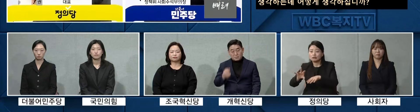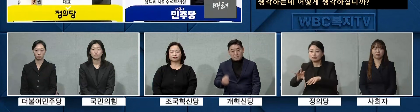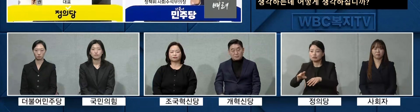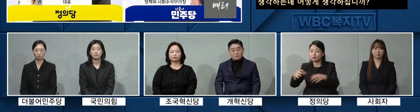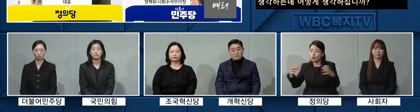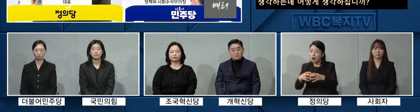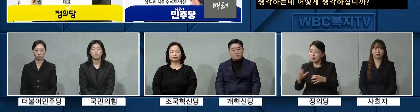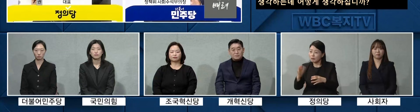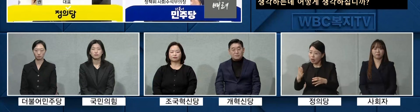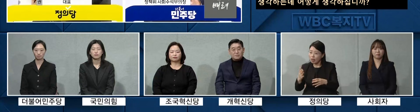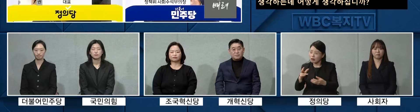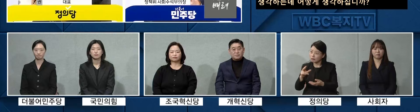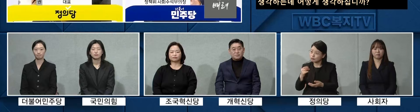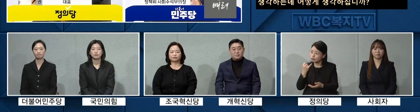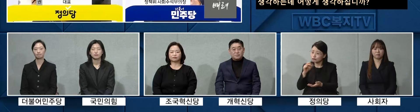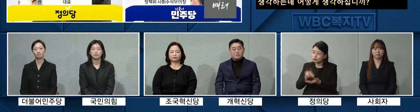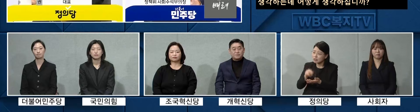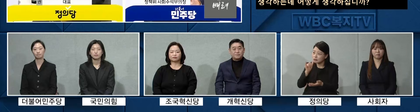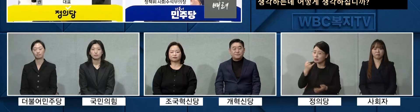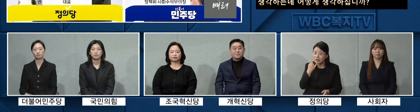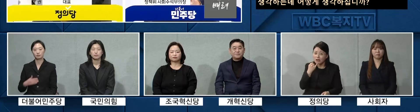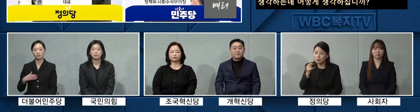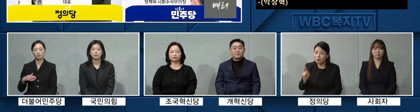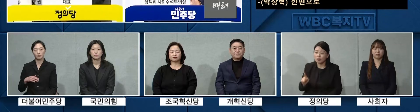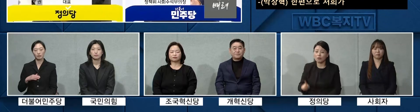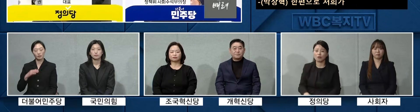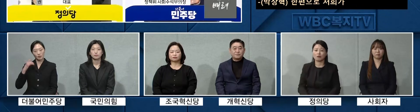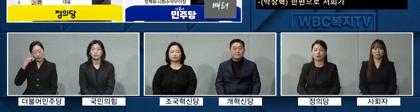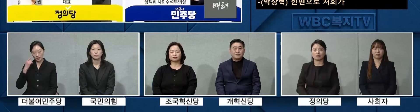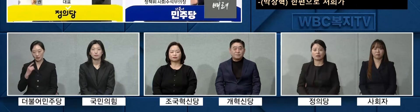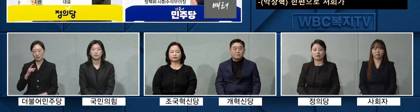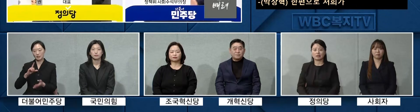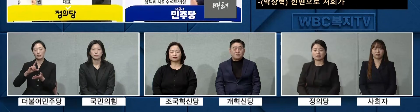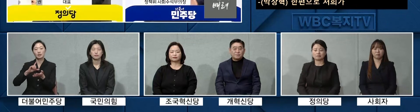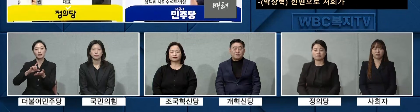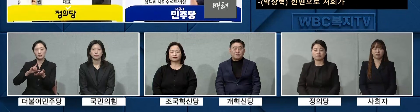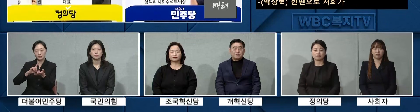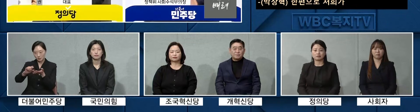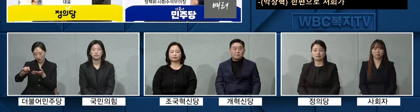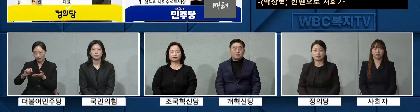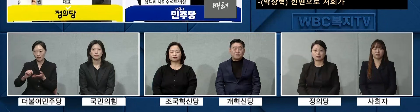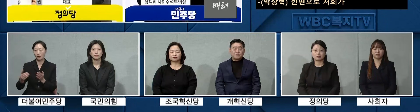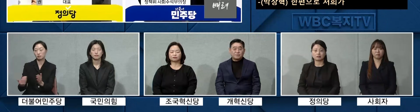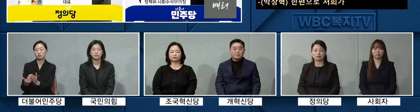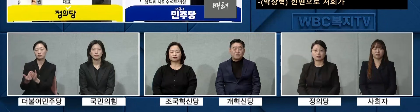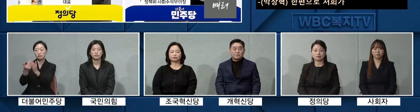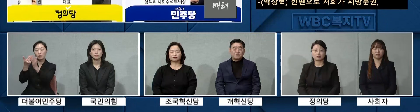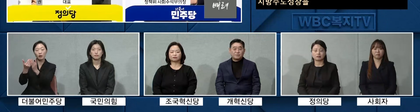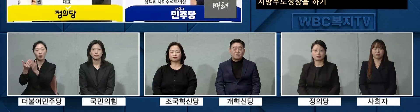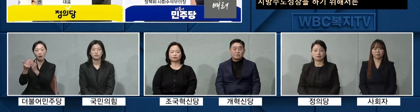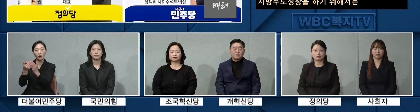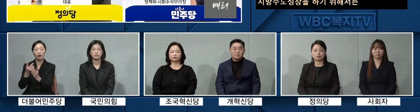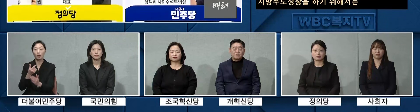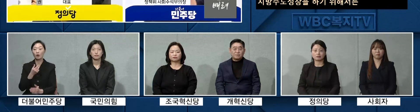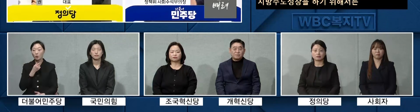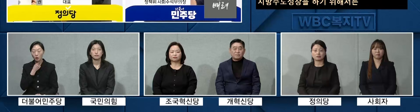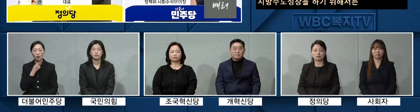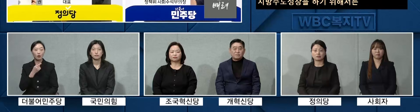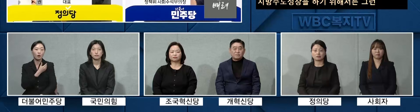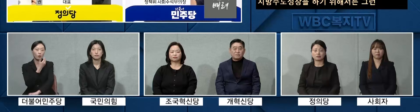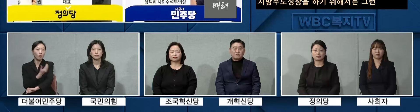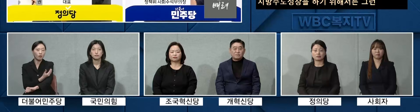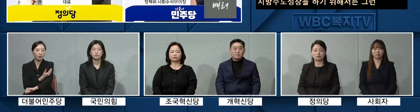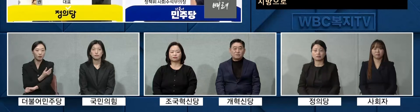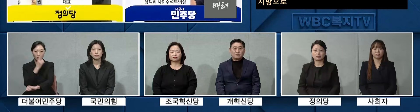예. 한편으로 저희들이 지방 분권, 지방주도 성장을 하기 위해서는 그런 권한을 지방으로 이양할